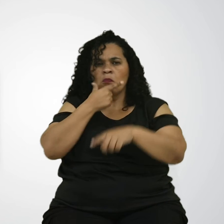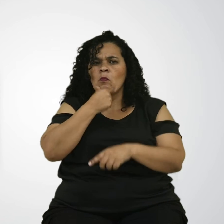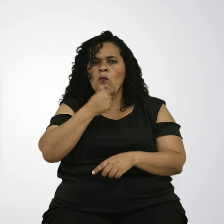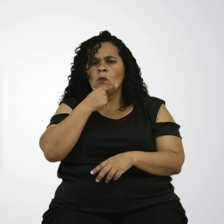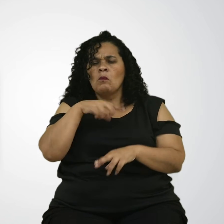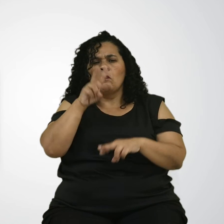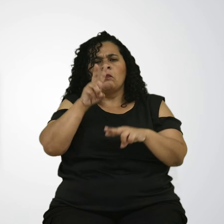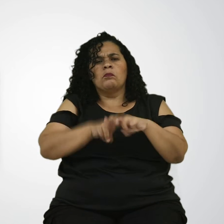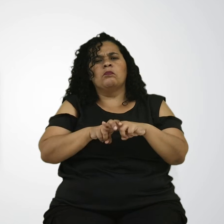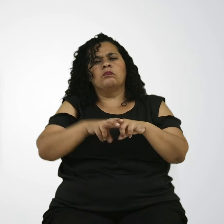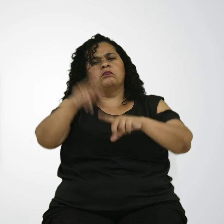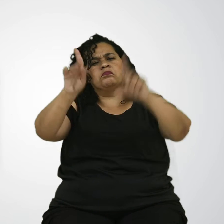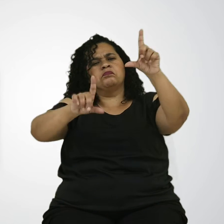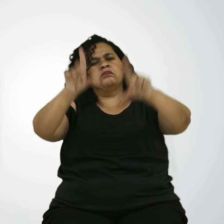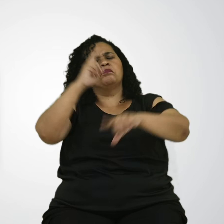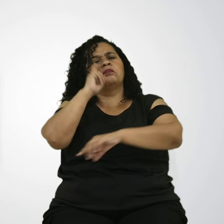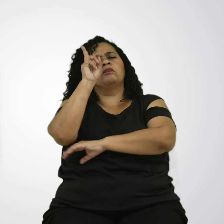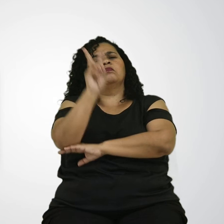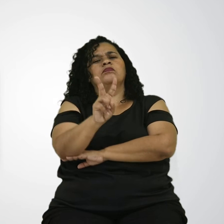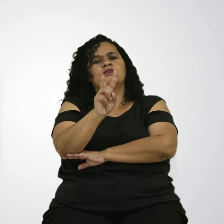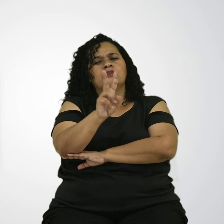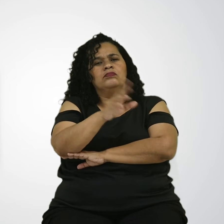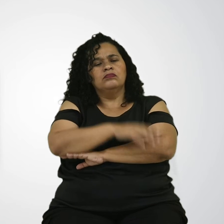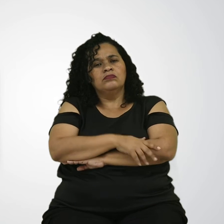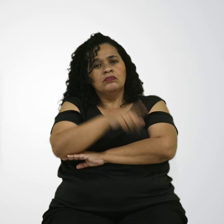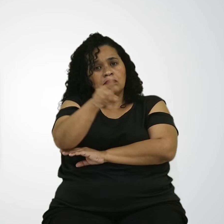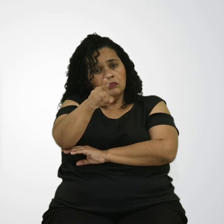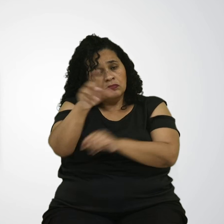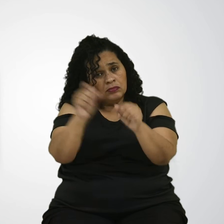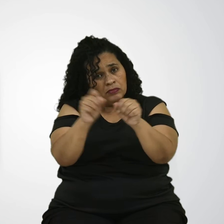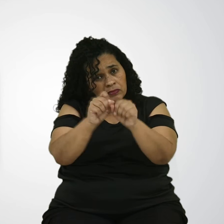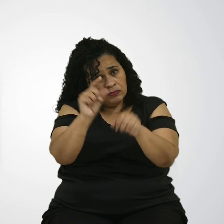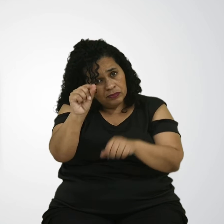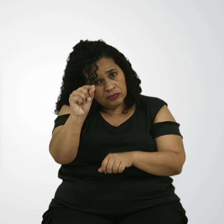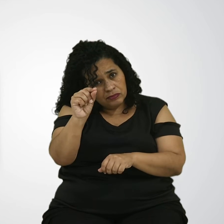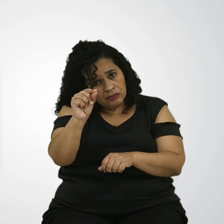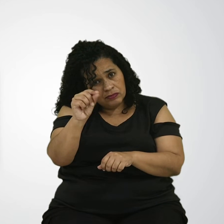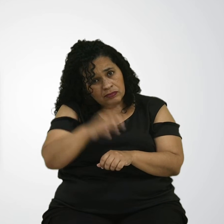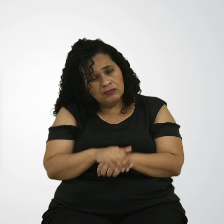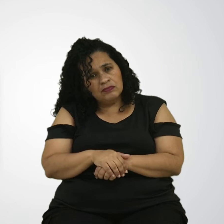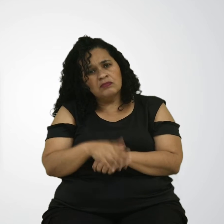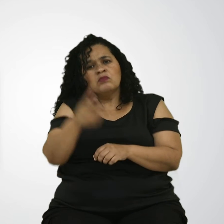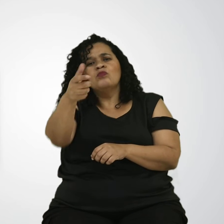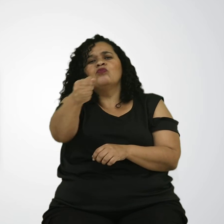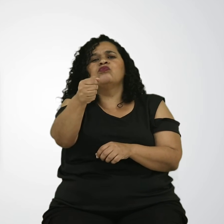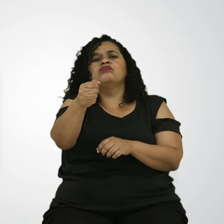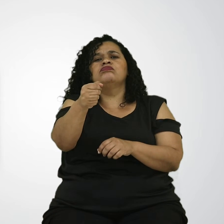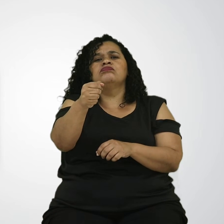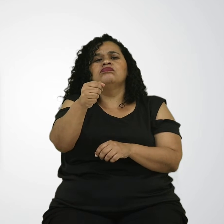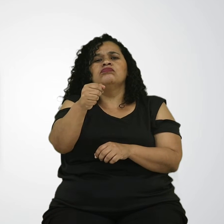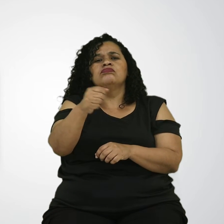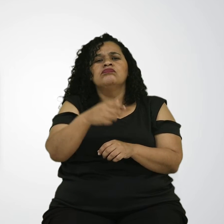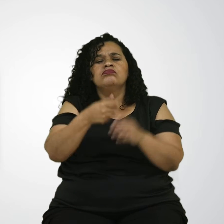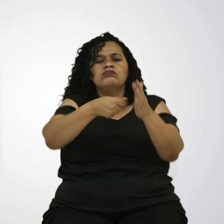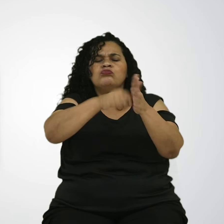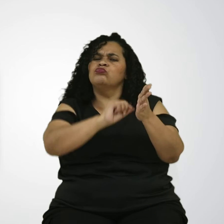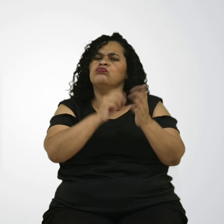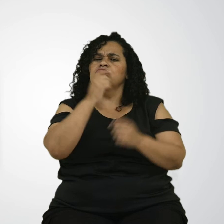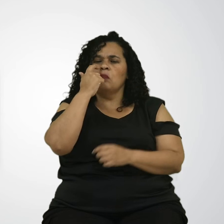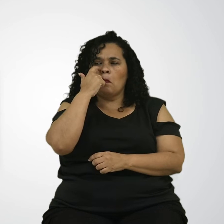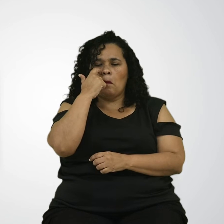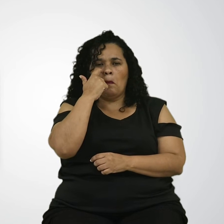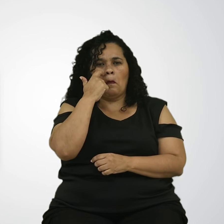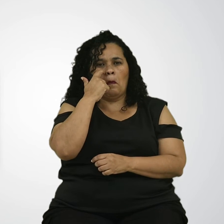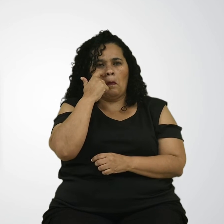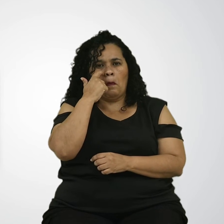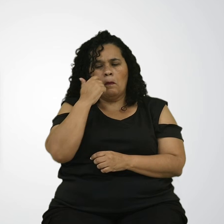lavar roupa, ora, vai lá, pega o controle, desliga a televisão e diga, meu filho, me ajuda. Tá disfuncional, né? Tá disfuncional o negócio. Esse negócio do